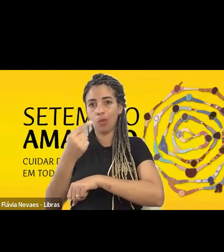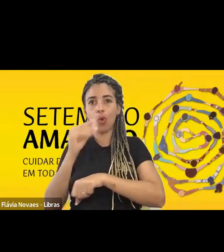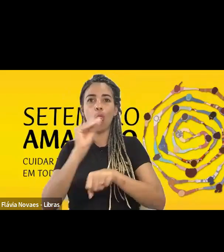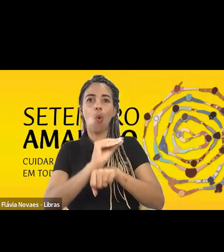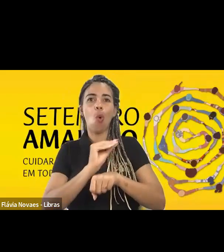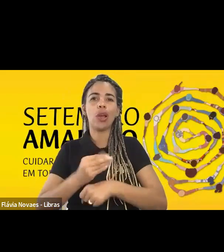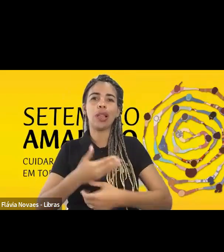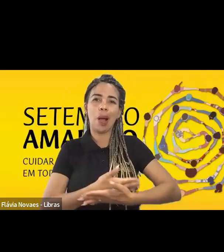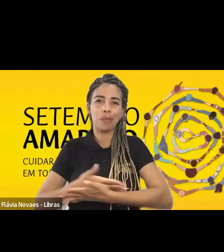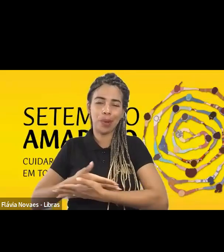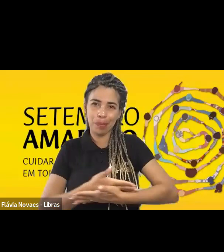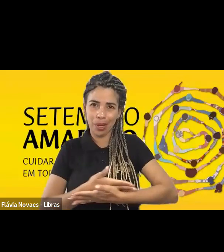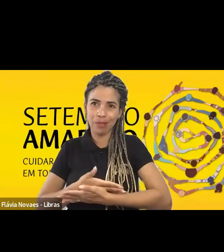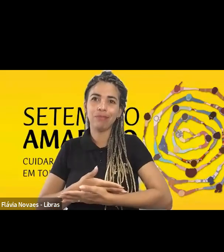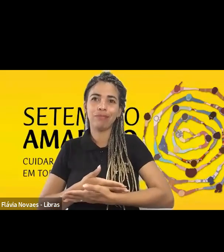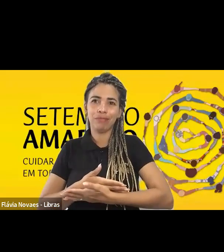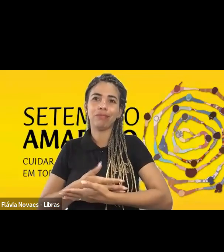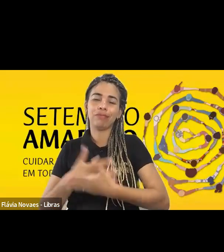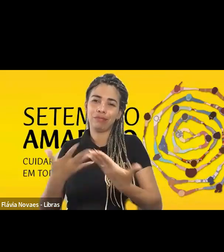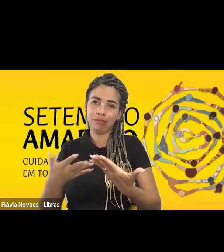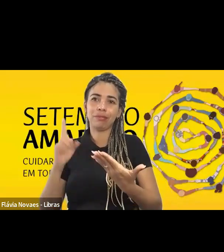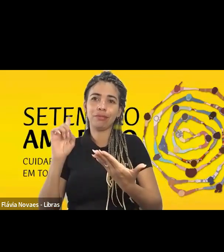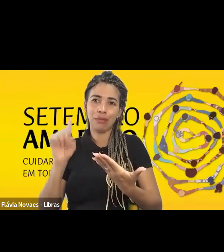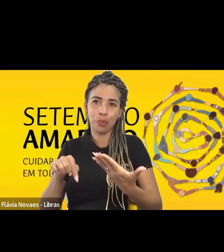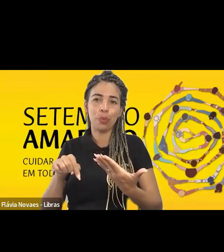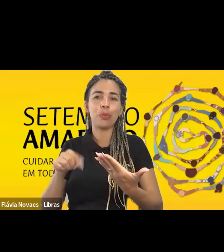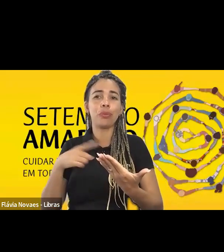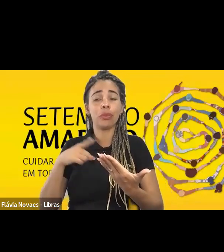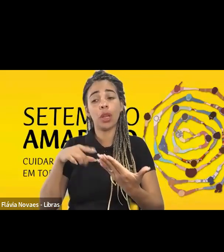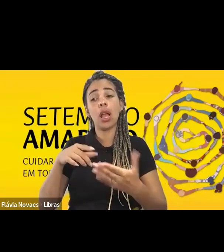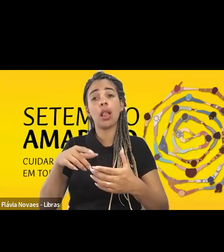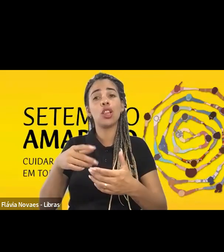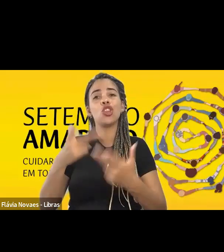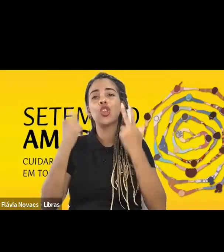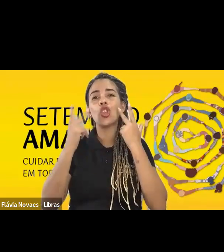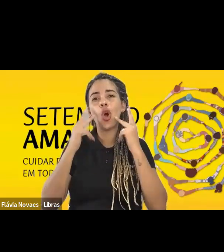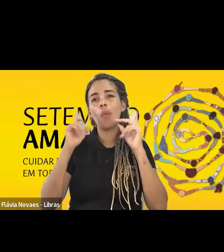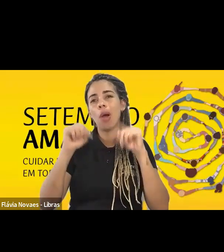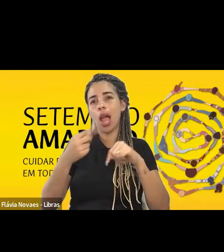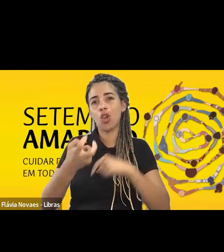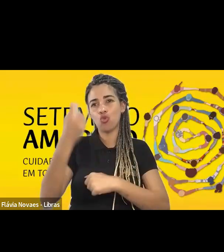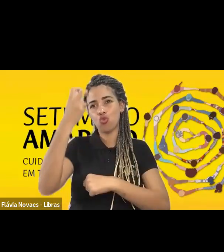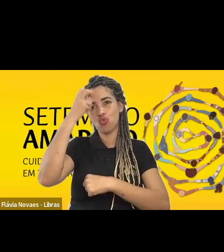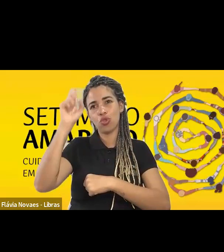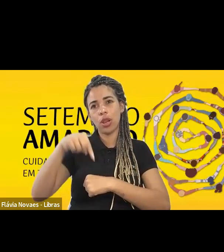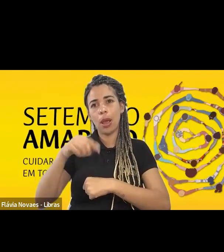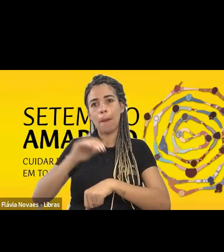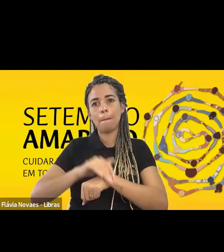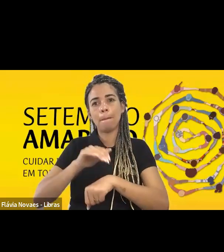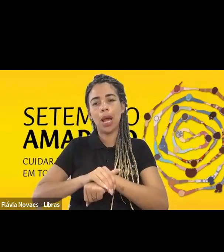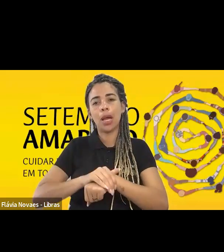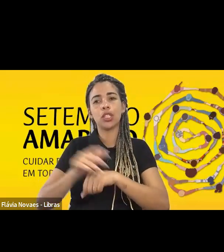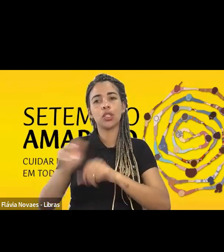prepara, né, em geral, né, culturalmente, isso é uma atribuição muito mais Marcela